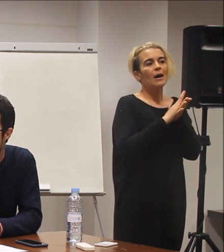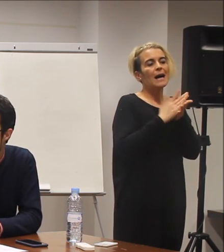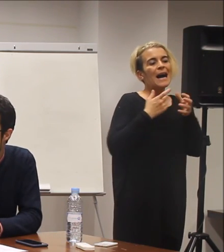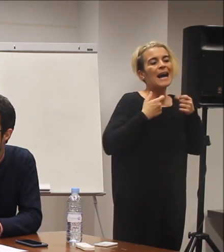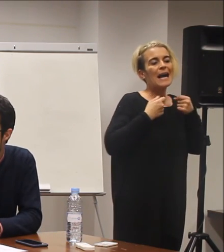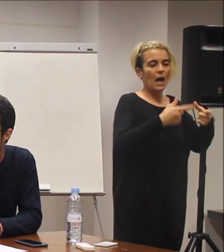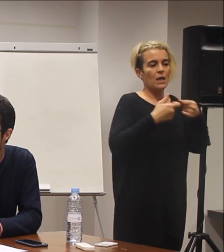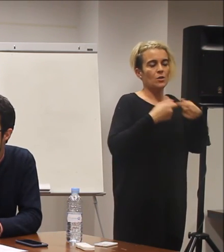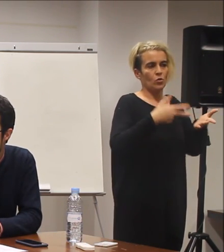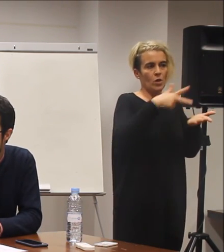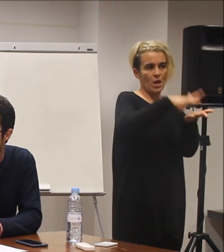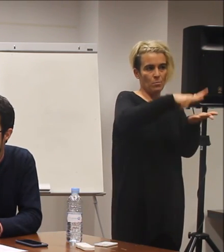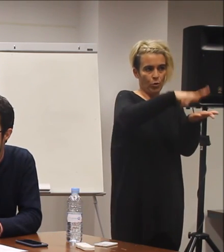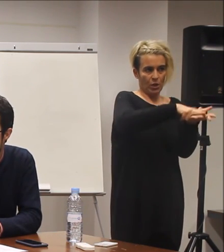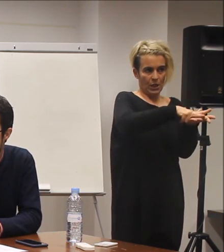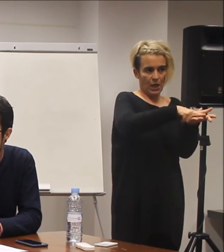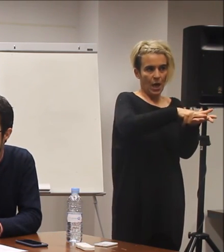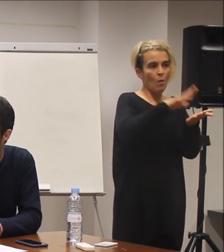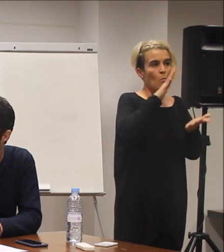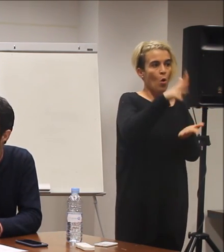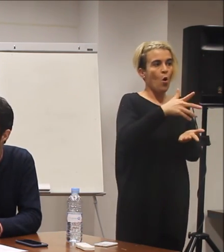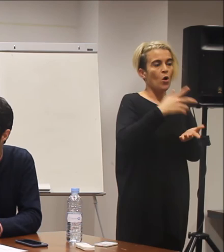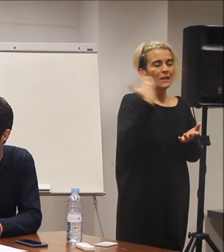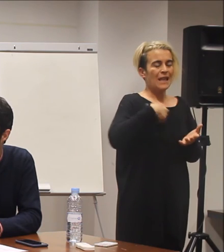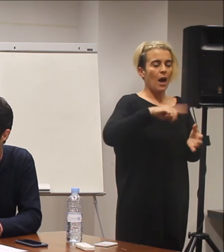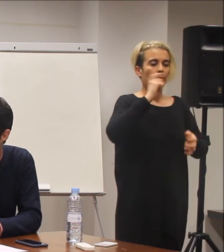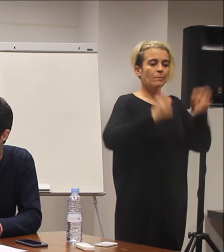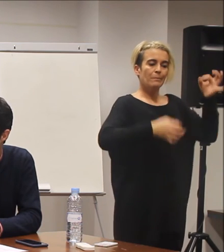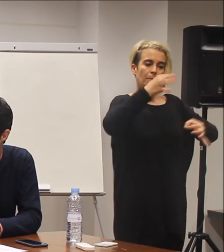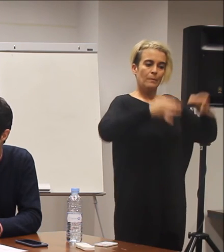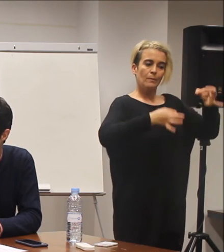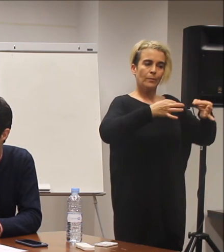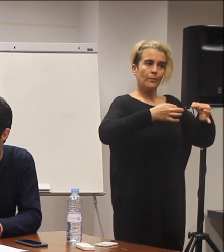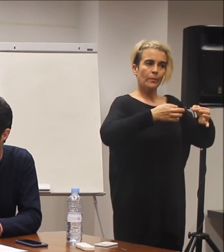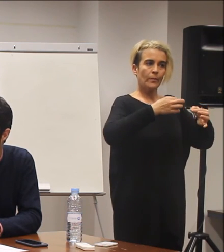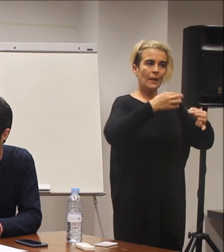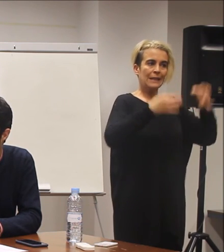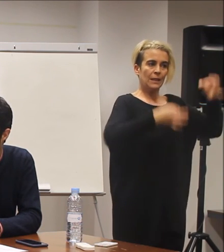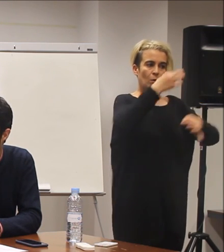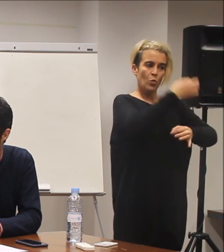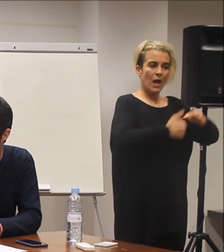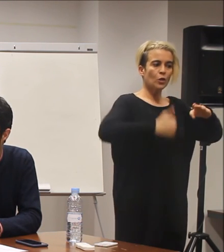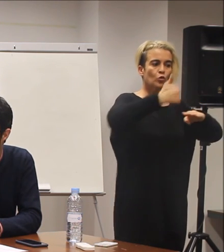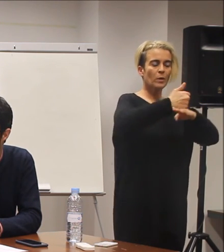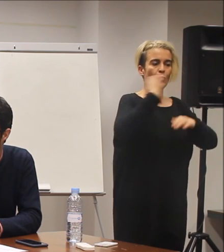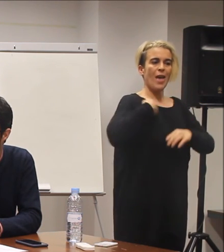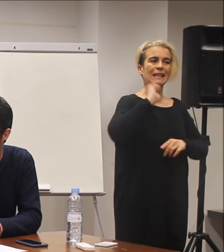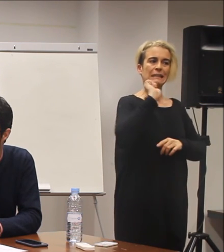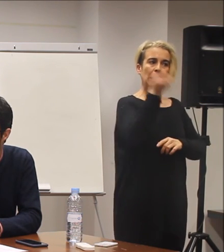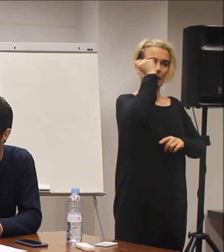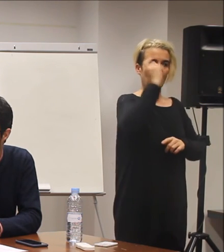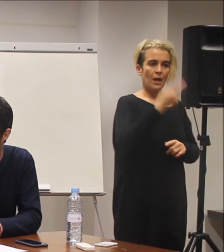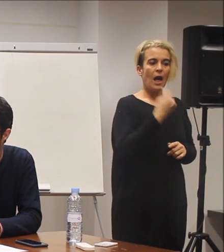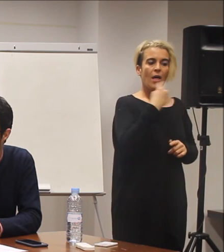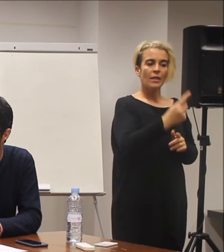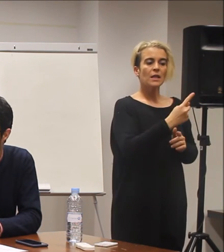hipoteca. ¿Y por qué? Pues porque ha habido una sentencia del Tribunal Supremo también, que ha dicho que